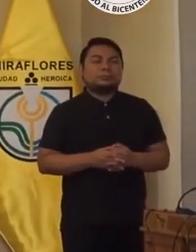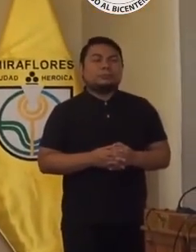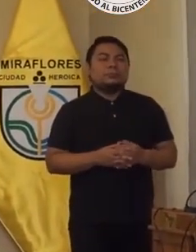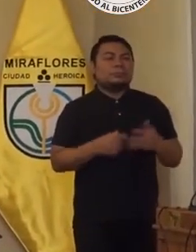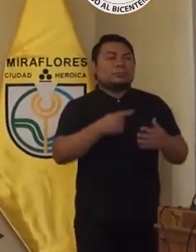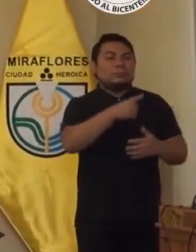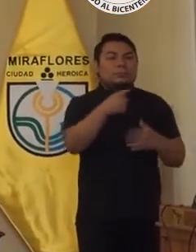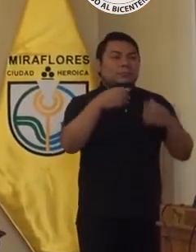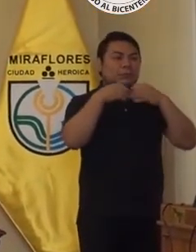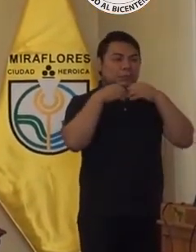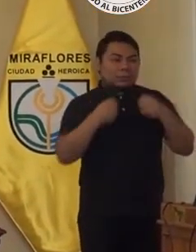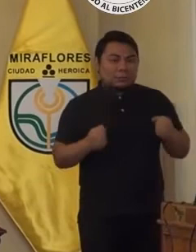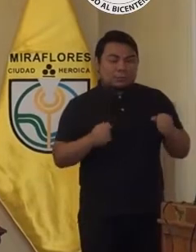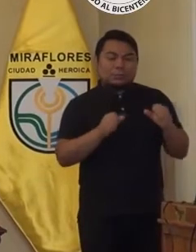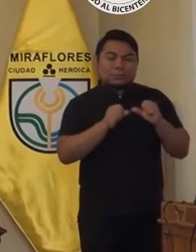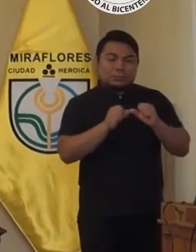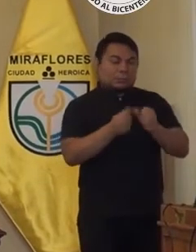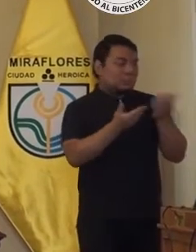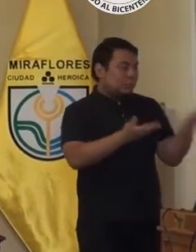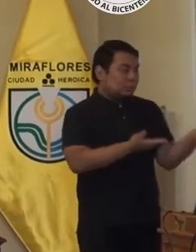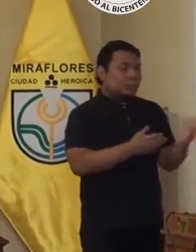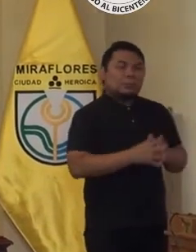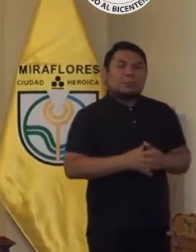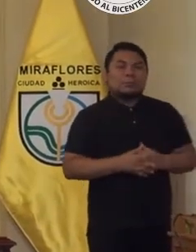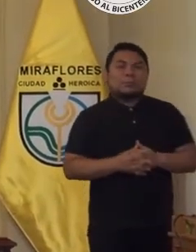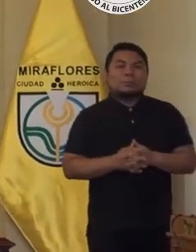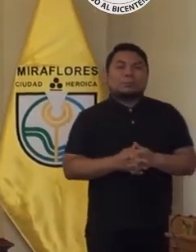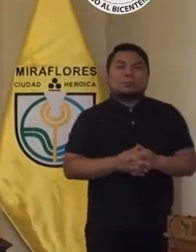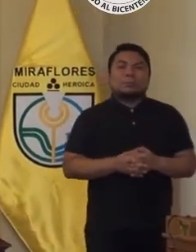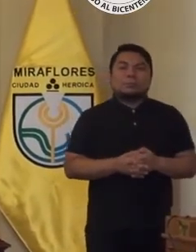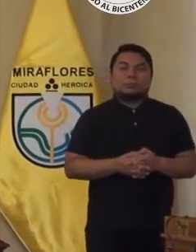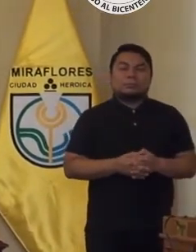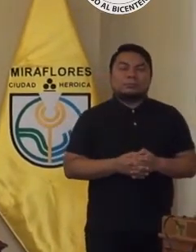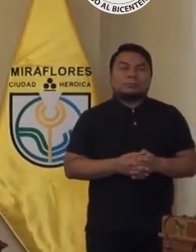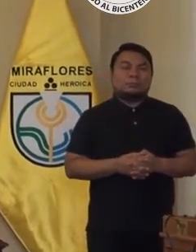Señora secretaria, continúe, por favor.